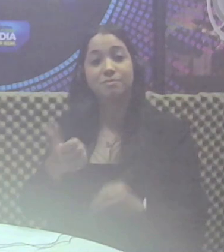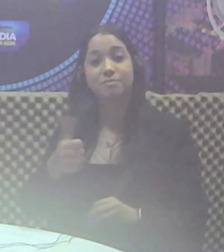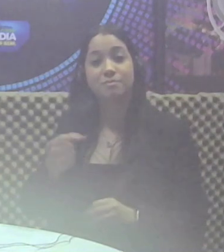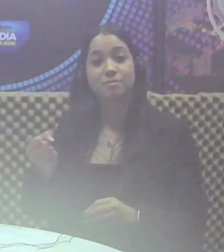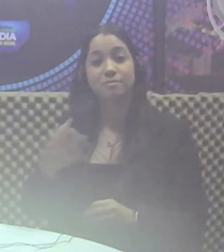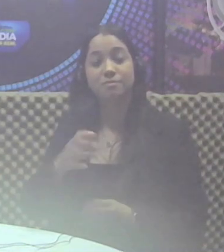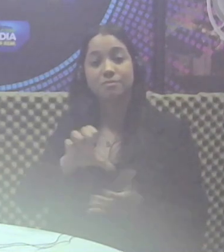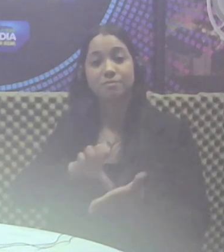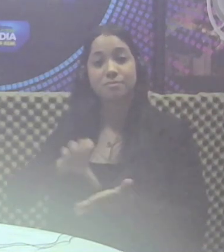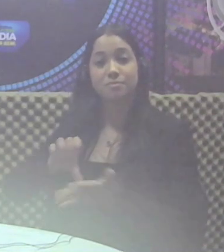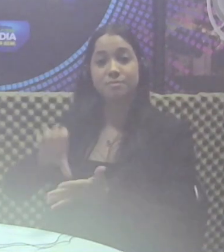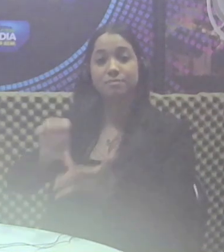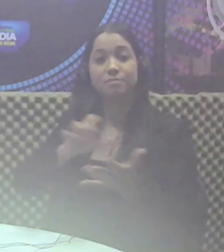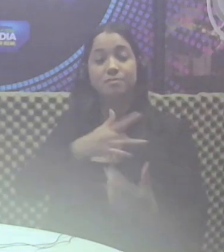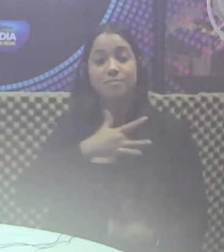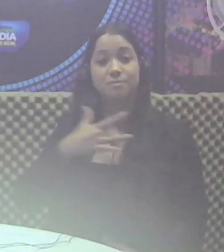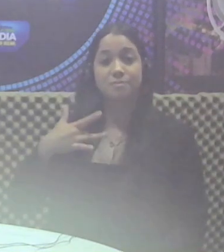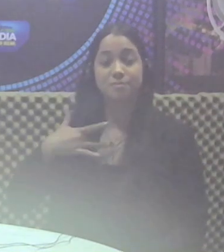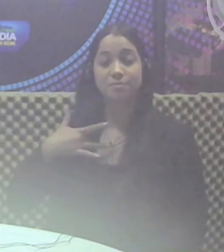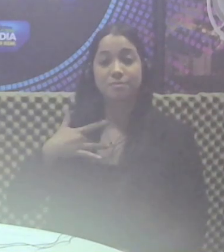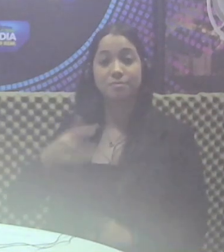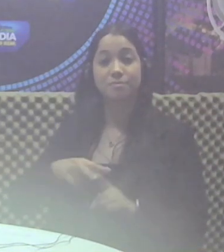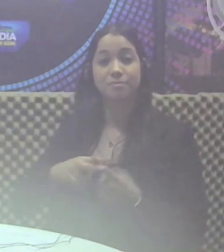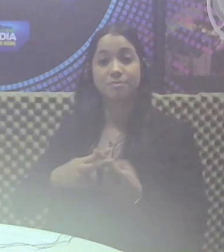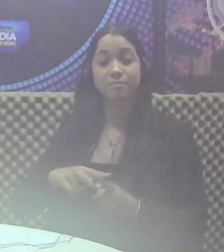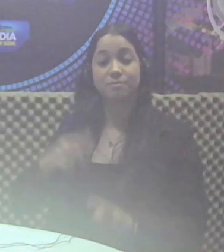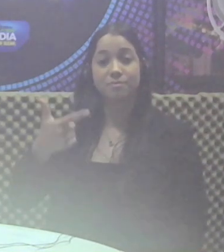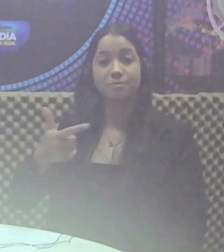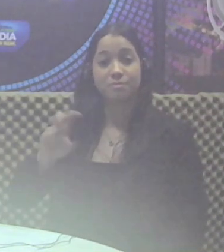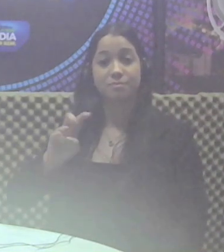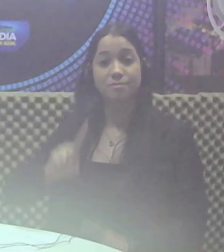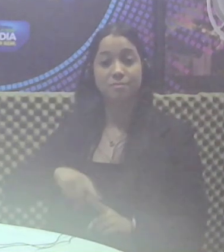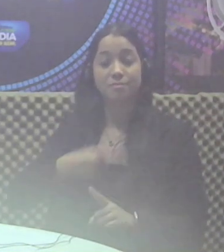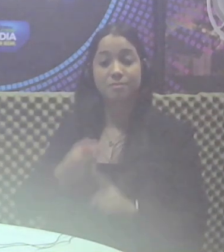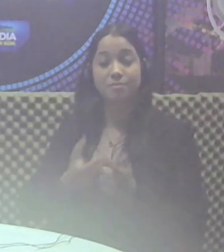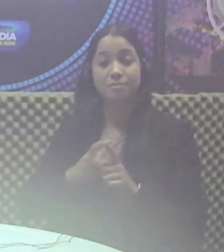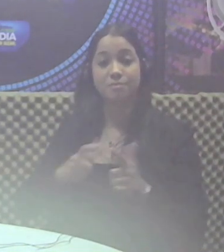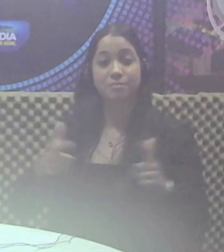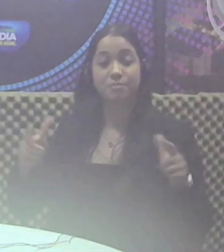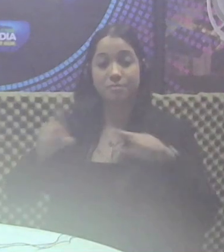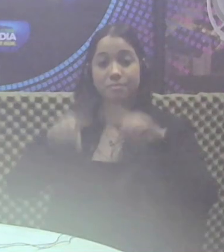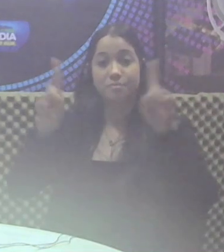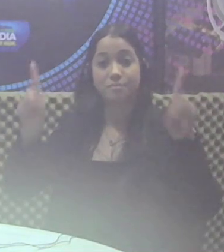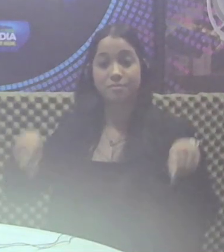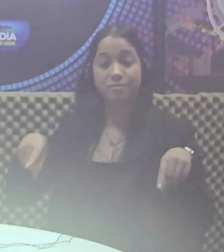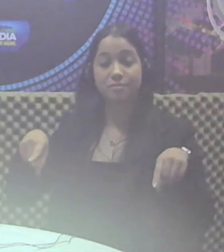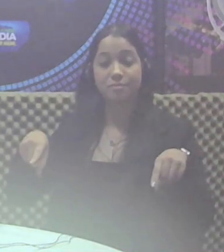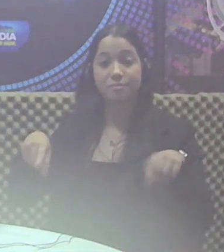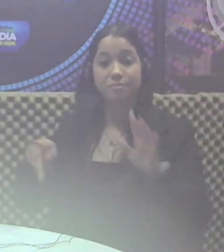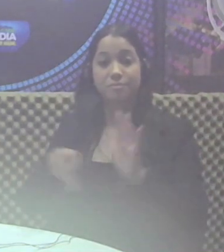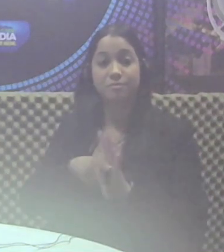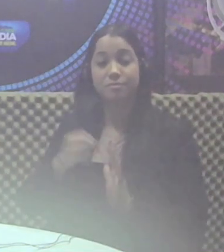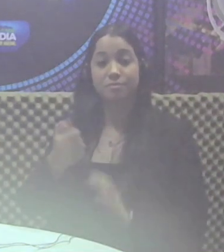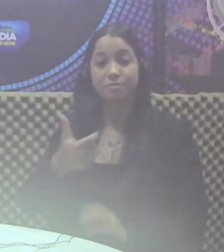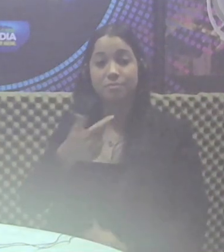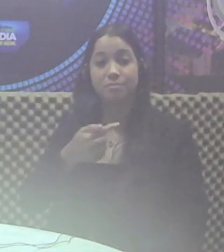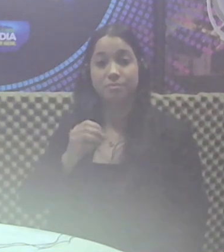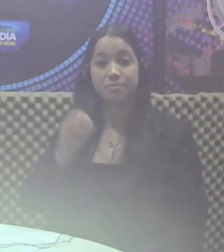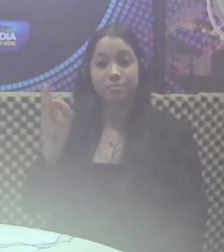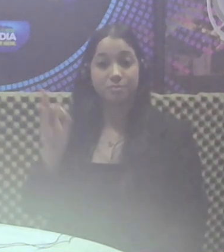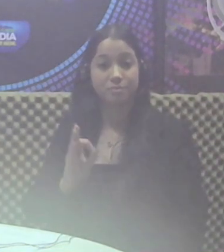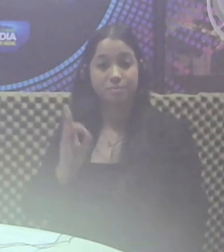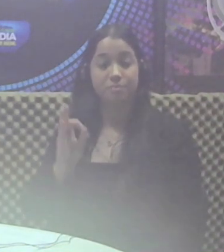novas unidades de saúde, reformou outras 25 e ampliou o quadro de profissionais no segmento em quase